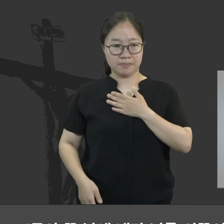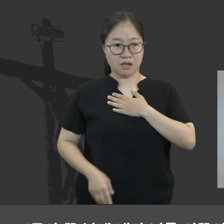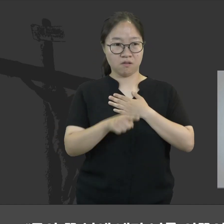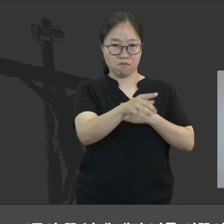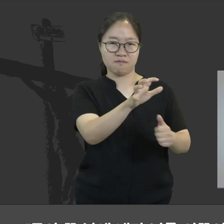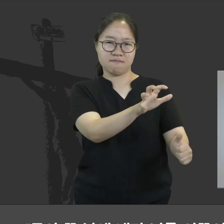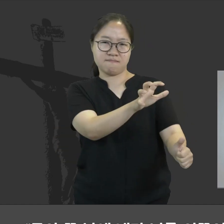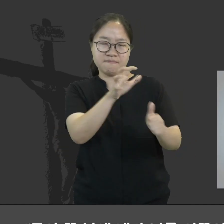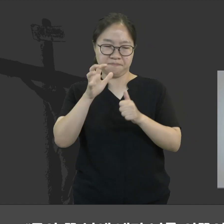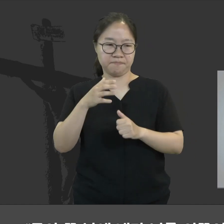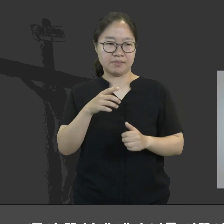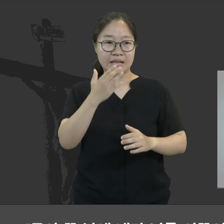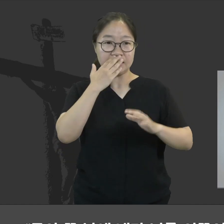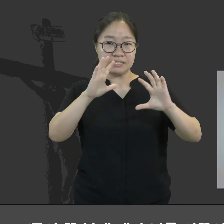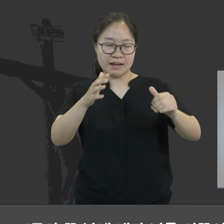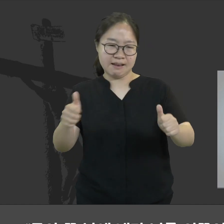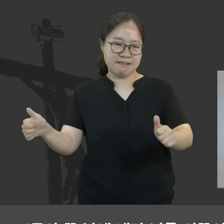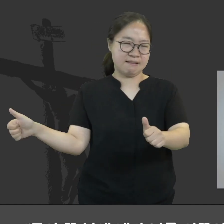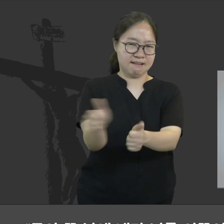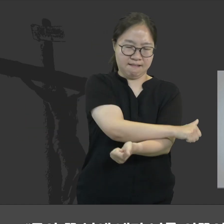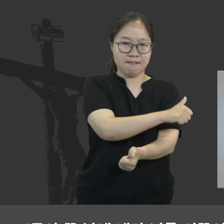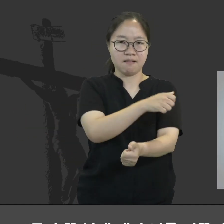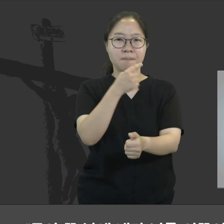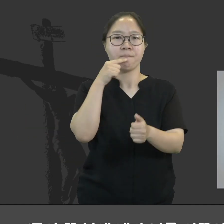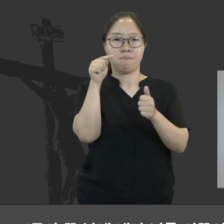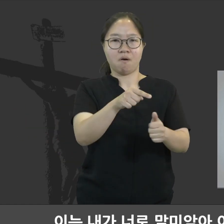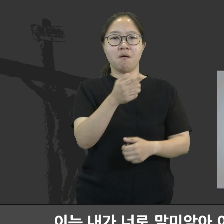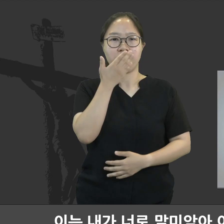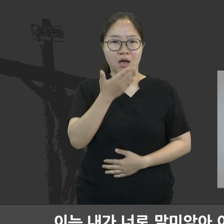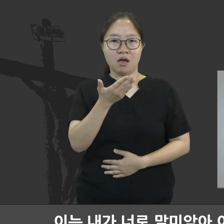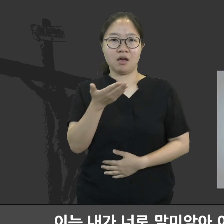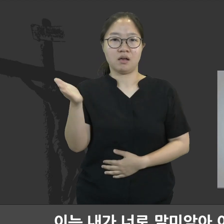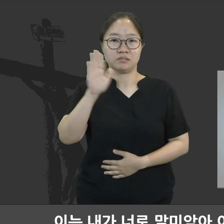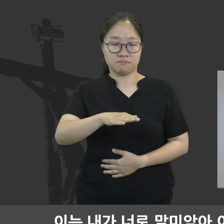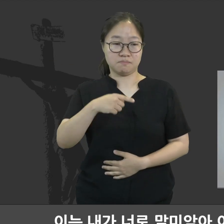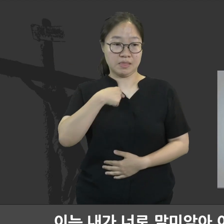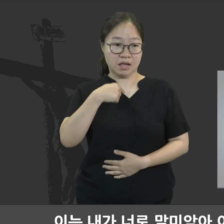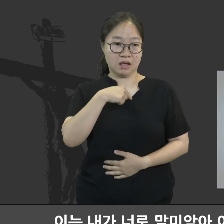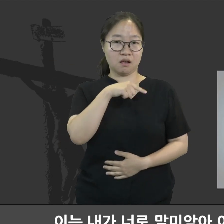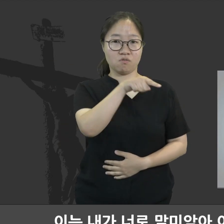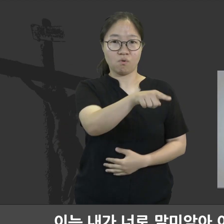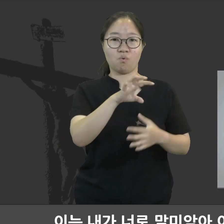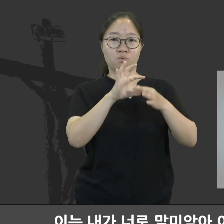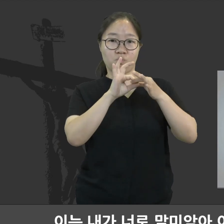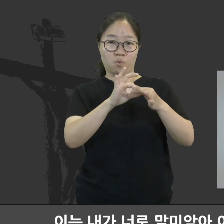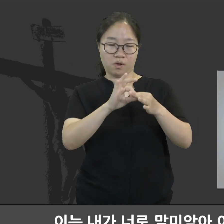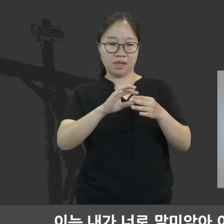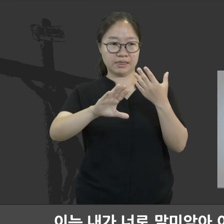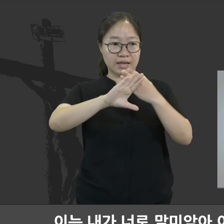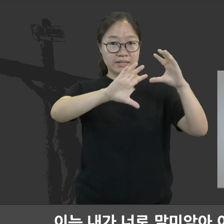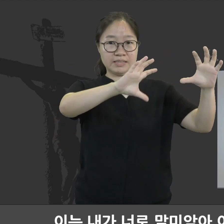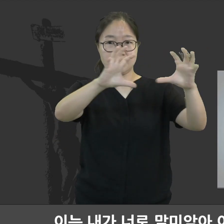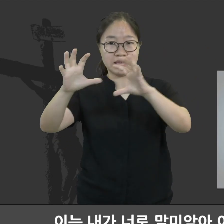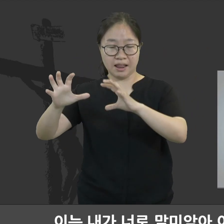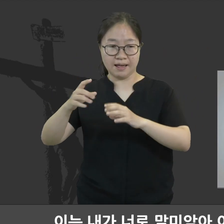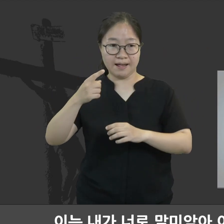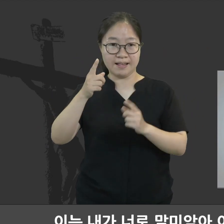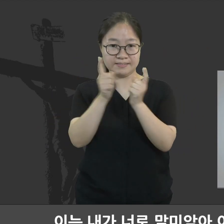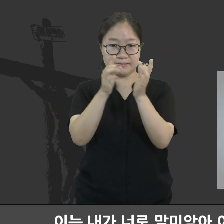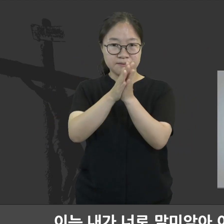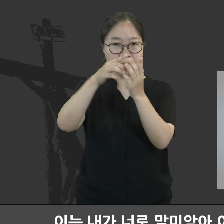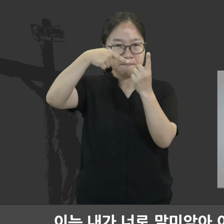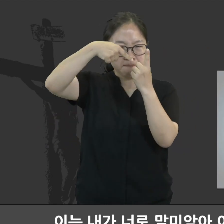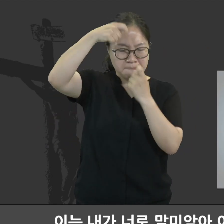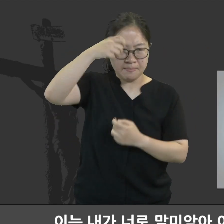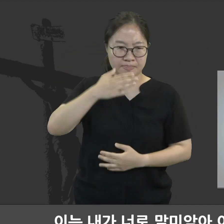너를 이끌어다가 내 땅을 치게 하리니 이는 내가 너로 말미암아 이방 사람의 눈앞에서